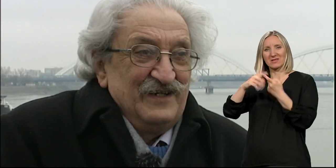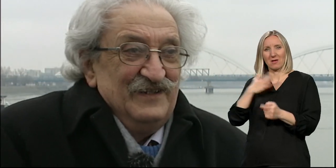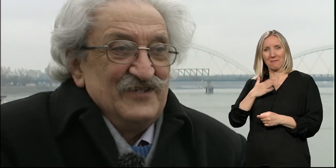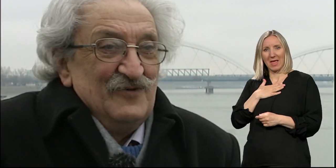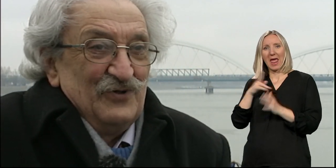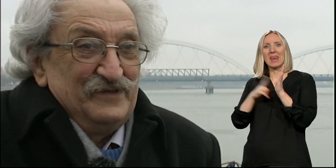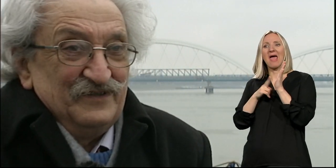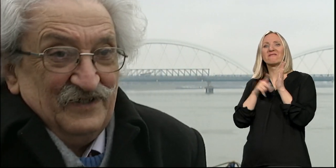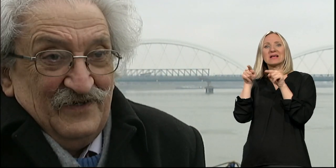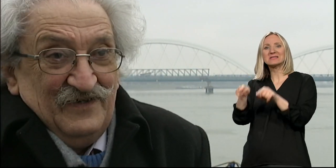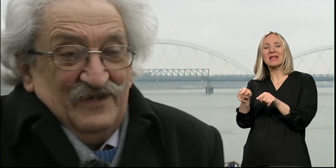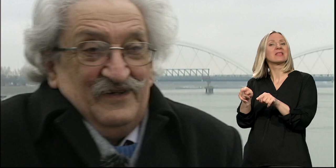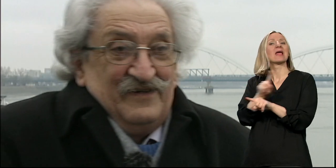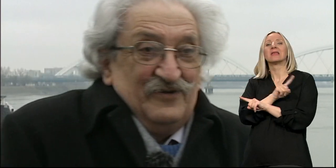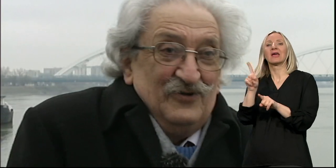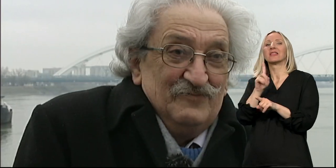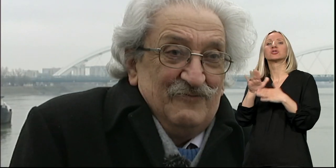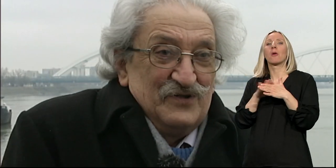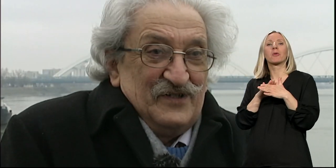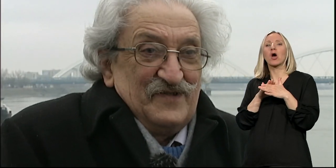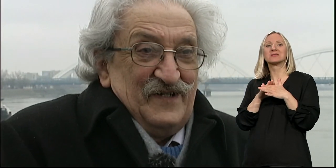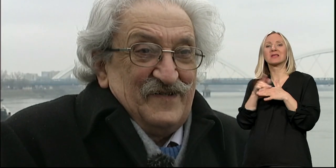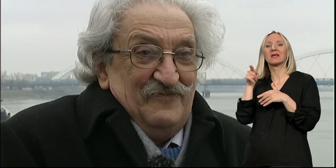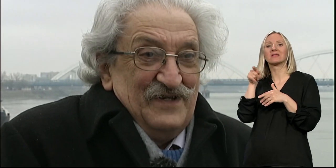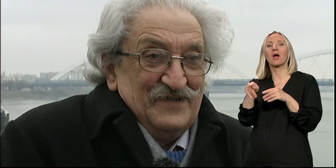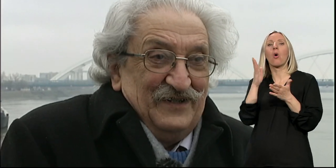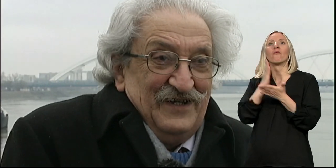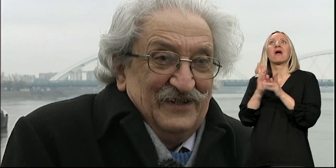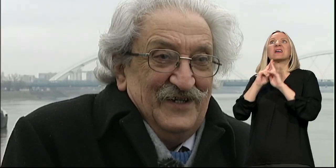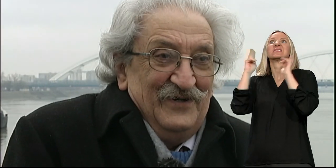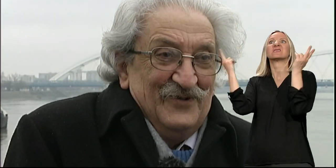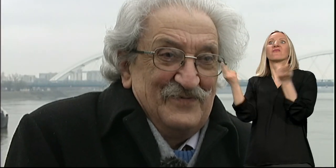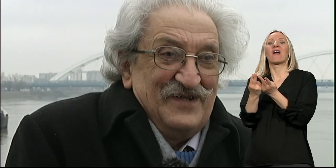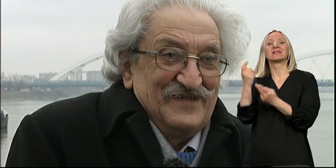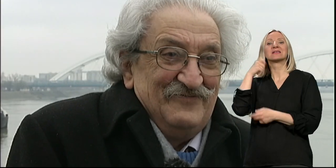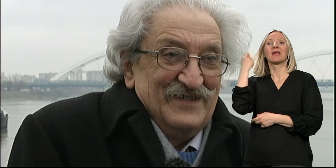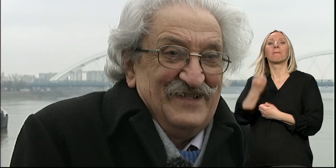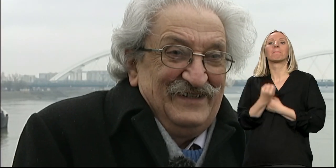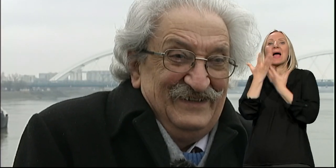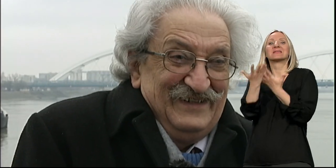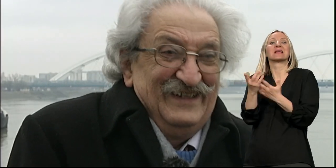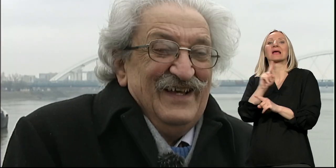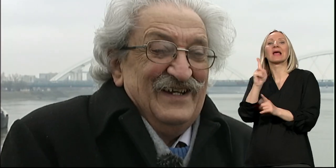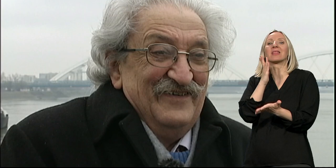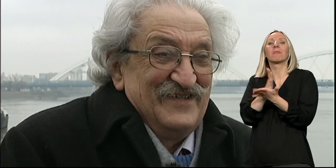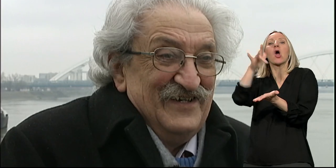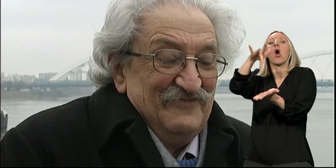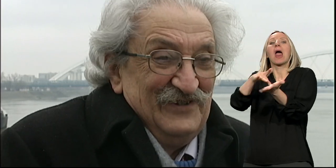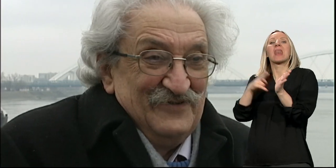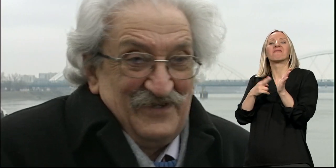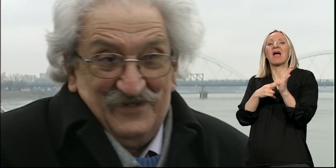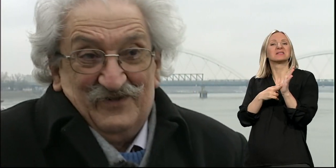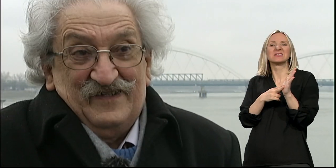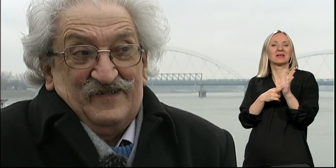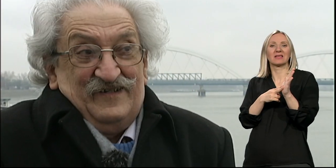Nevesinci mu nikad neće oprostiti, što je odmah postao sredski pesnik, nikad nije bio opštinski pesnik. Nevesinje je